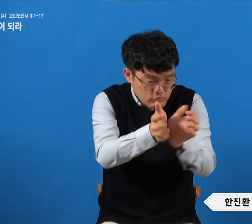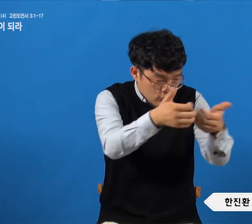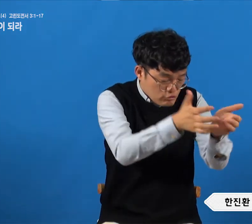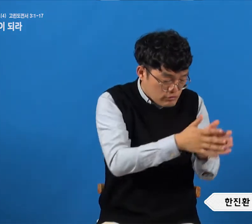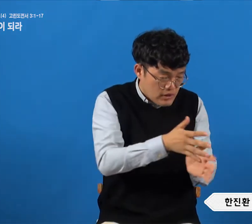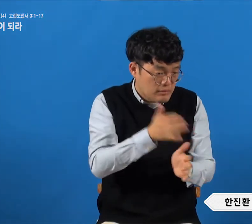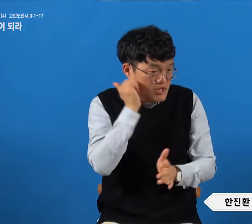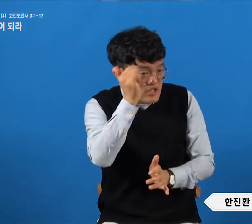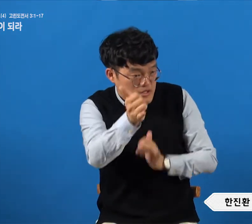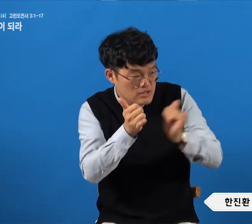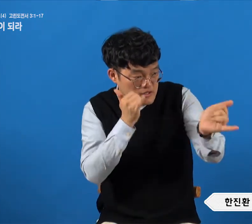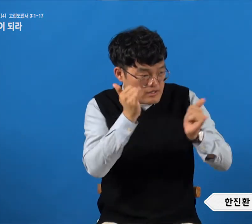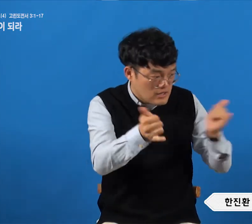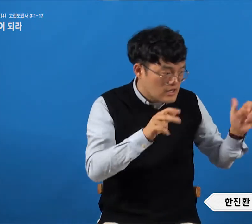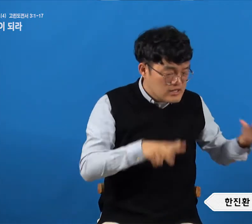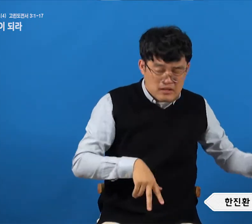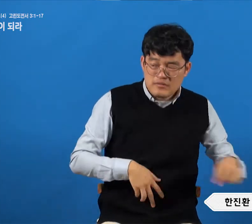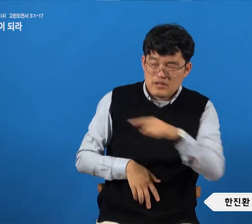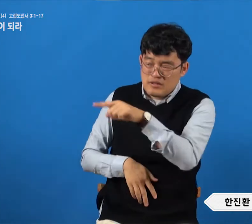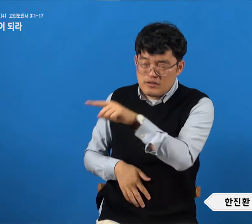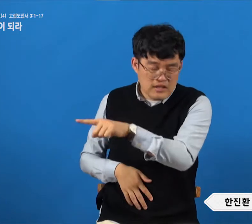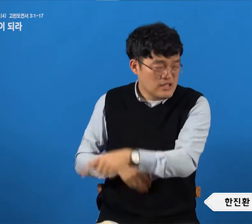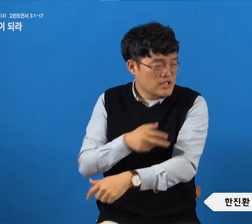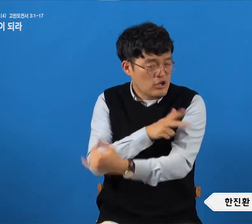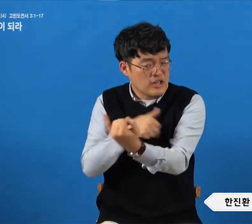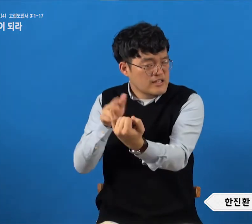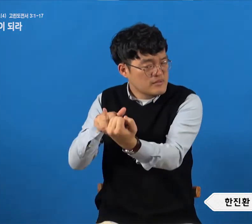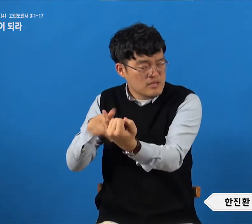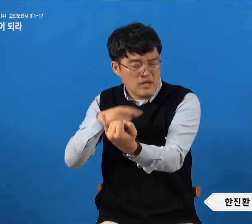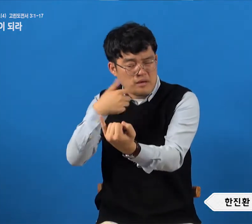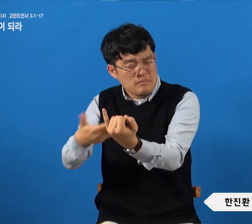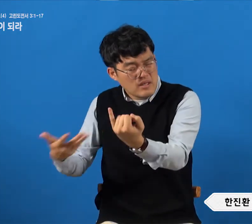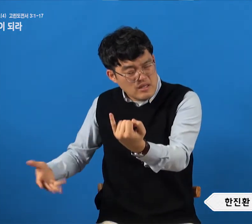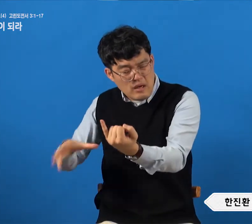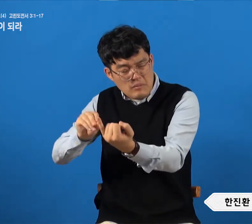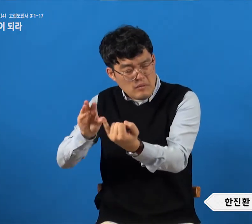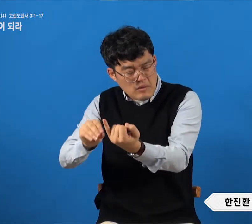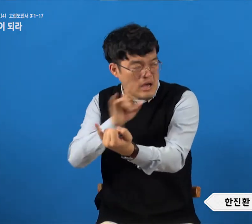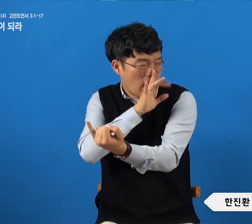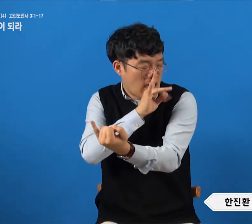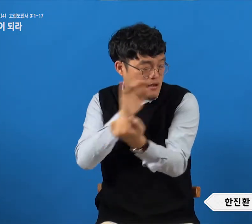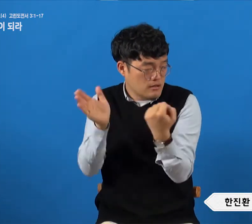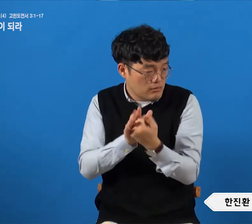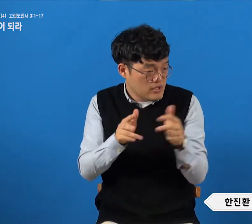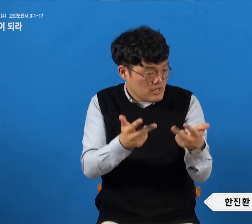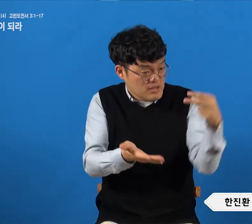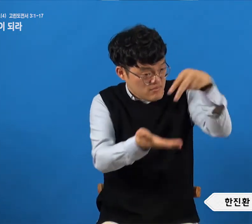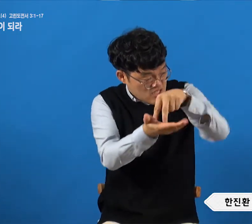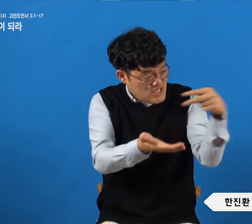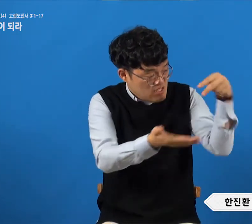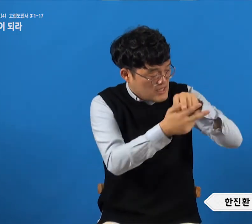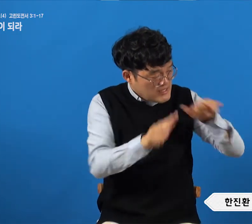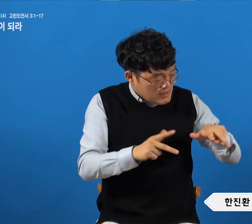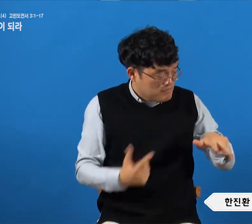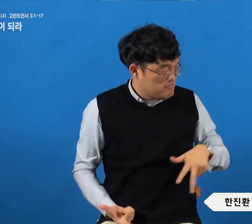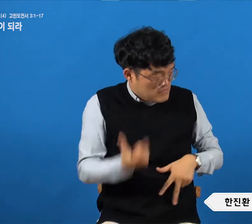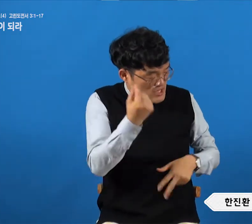전화를 했습니다. 지금 최 집사님이 피가 멈추지 않는다고 하는데 집사님 당장 일어나서